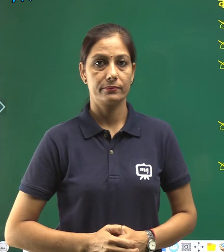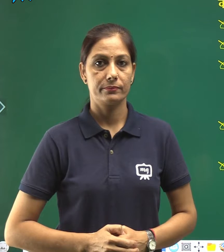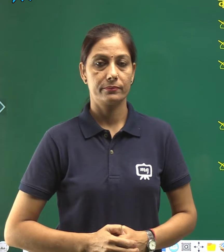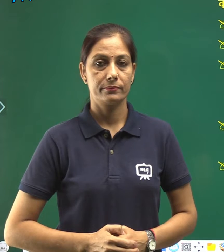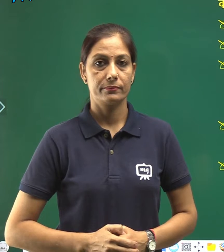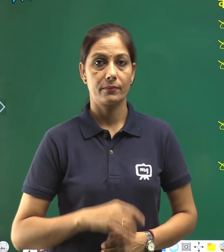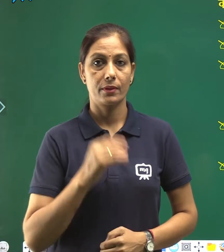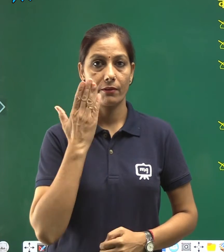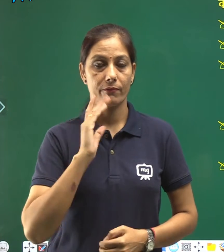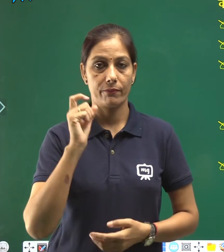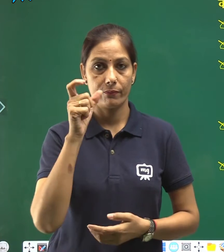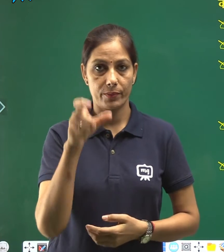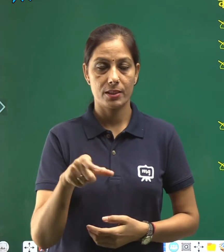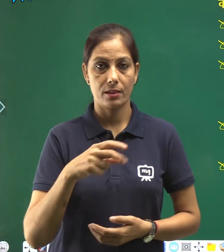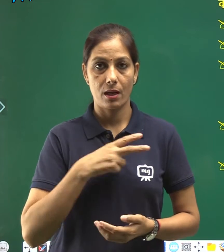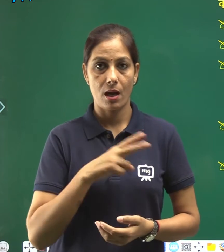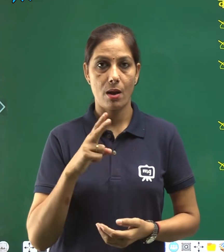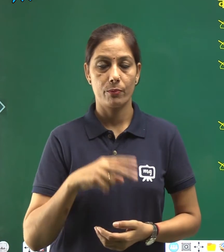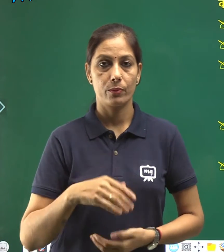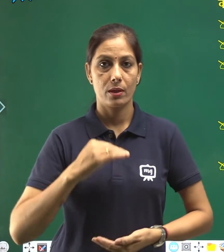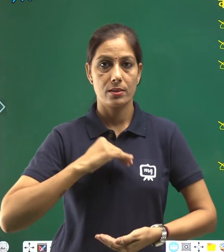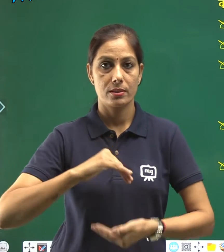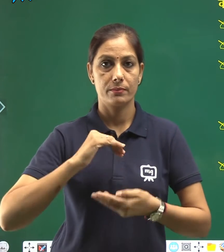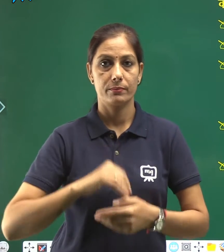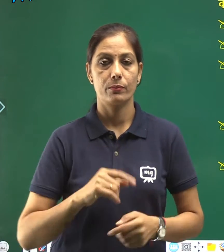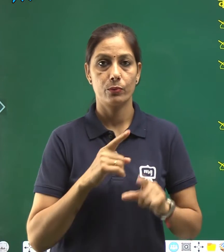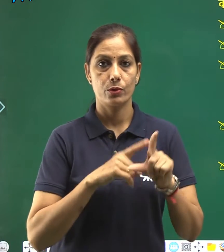गिरिजा जी का जन्म 1918 ईस्वी में हुआ।